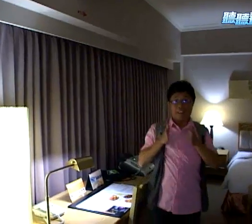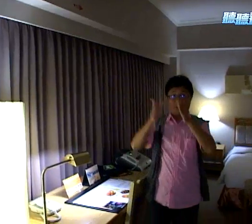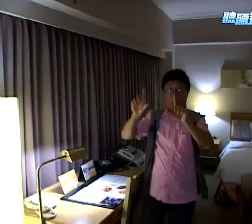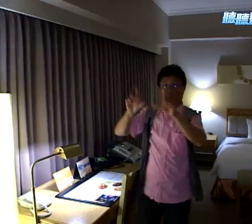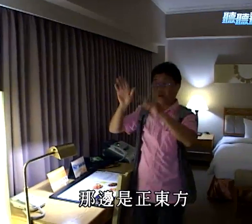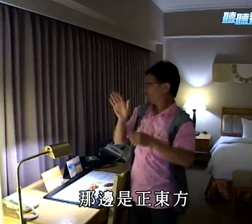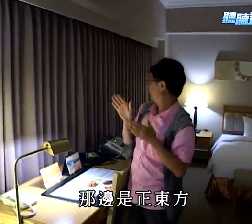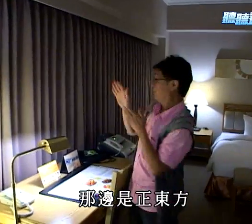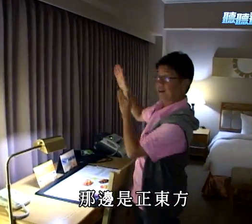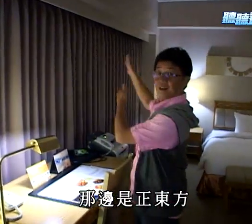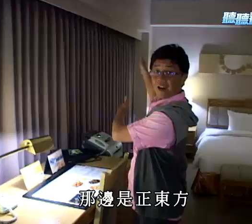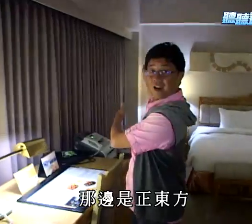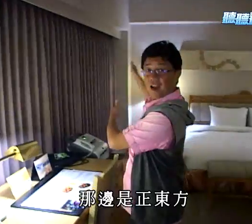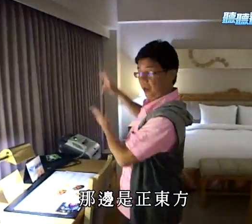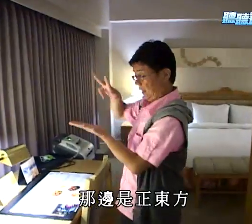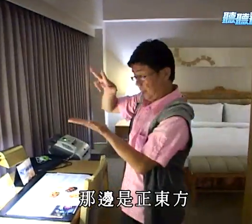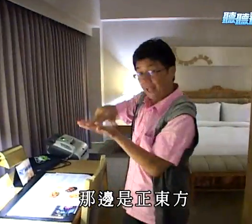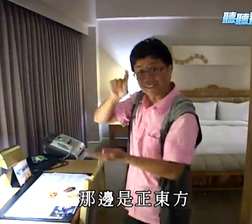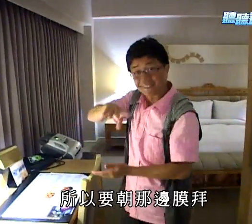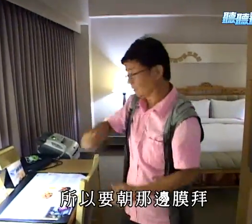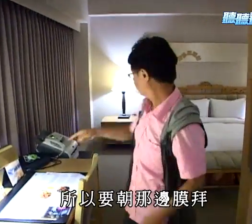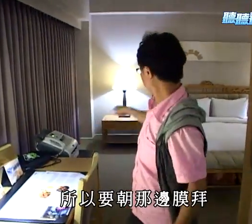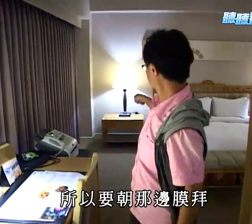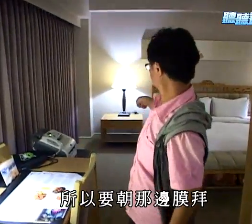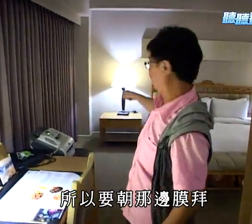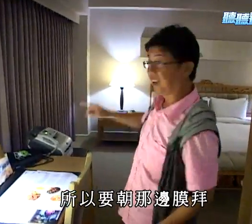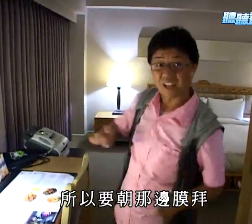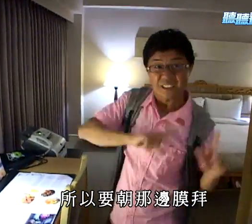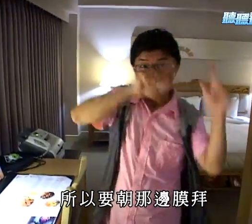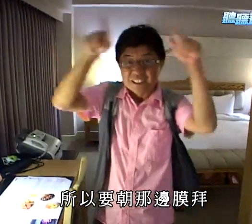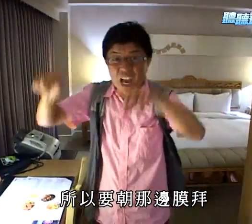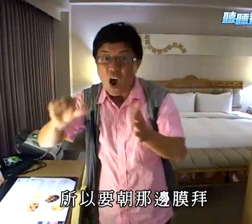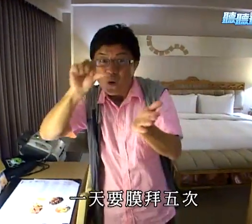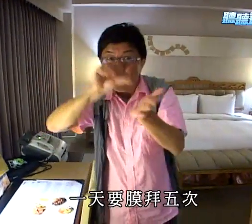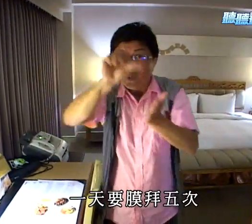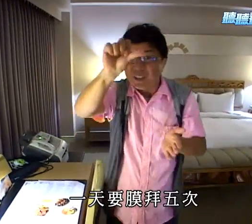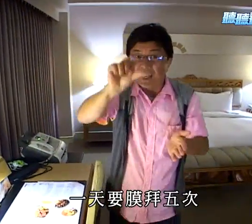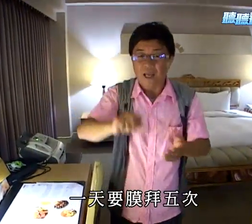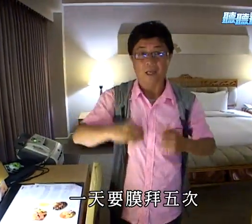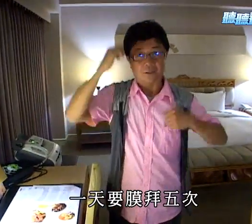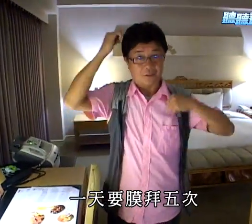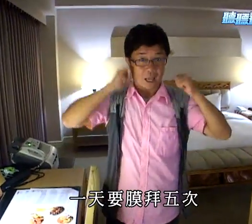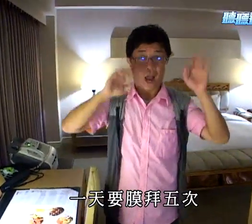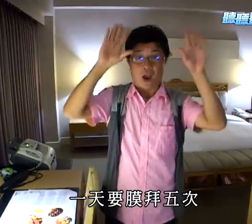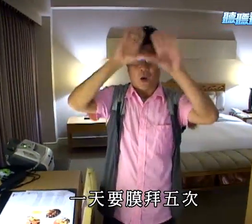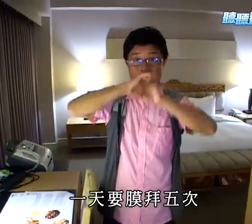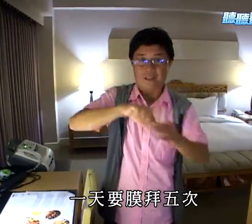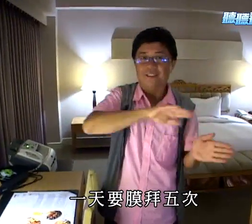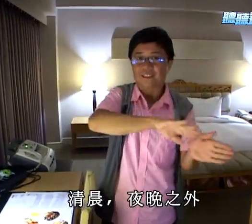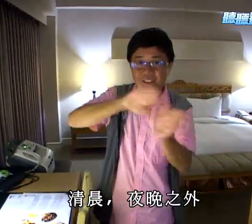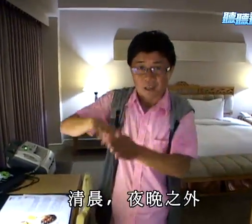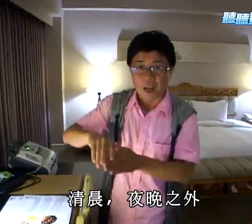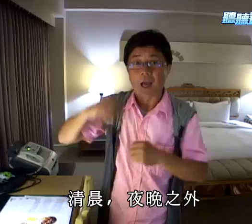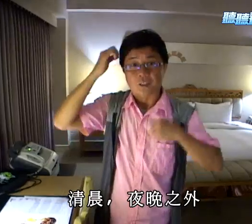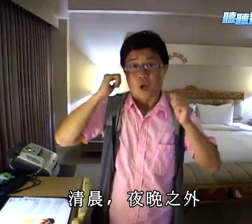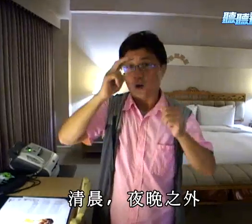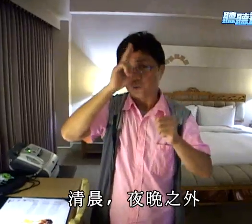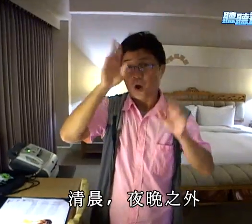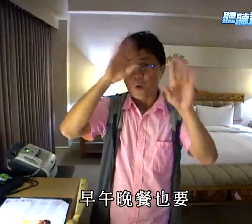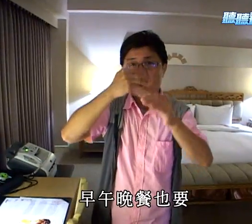那边呢是正东方，所以要朝那边膜拜，一天呐、啊、要膜拜五次，清晨夜晚之外，早午